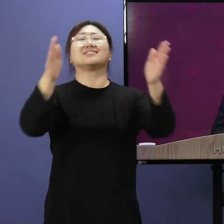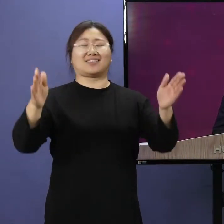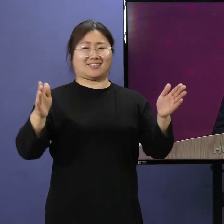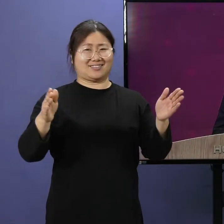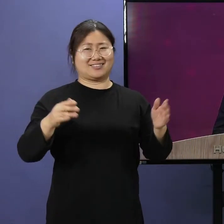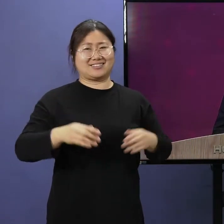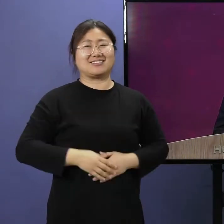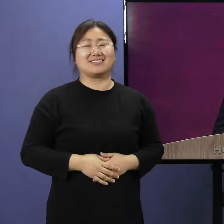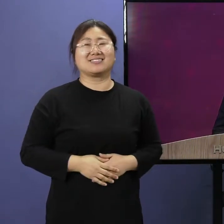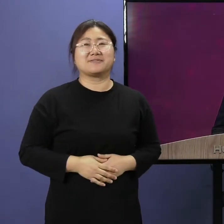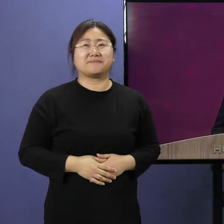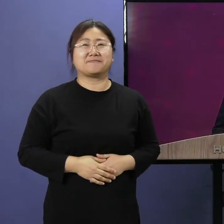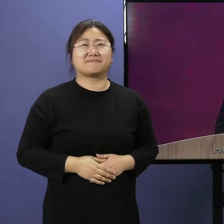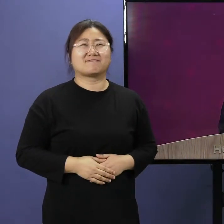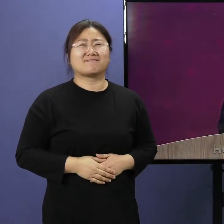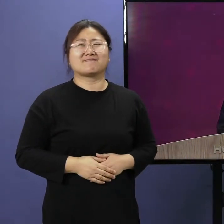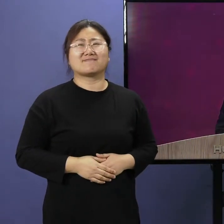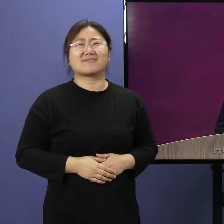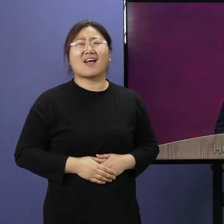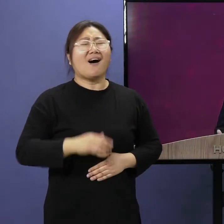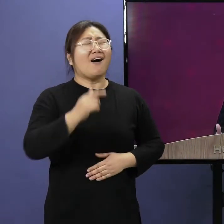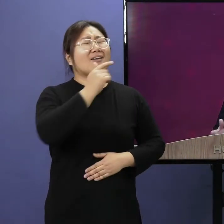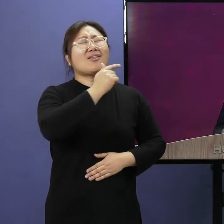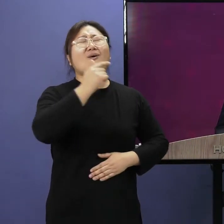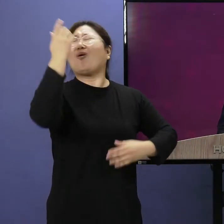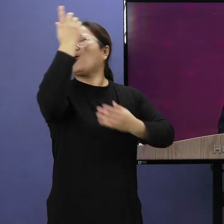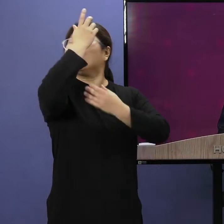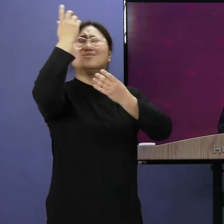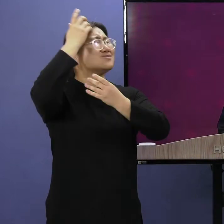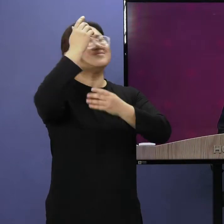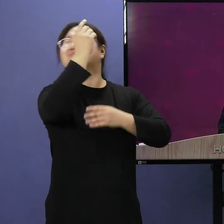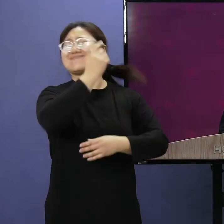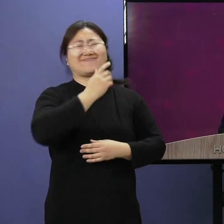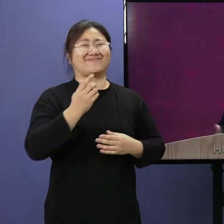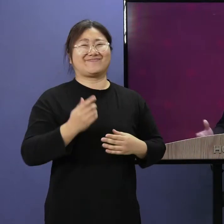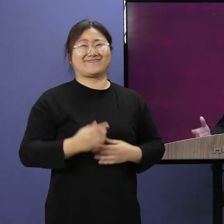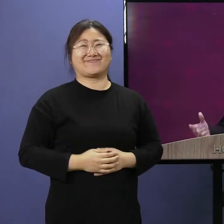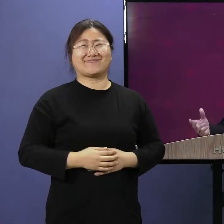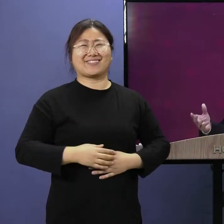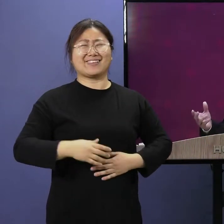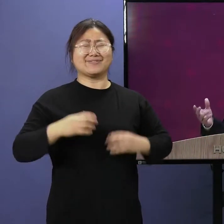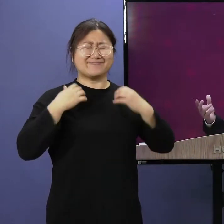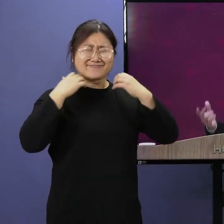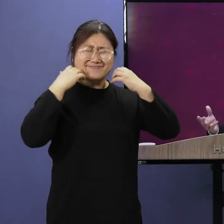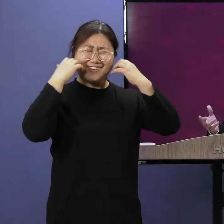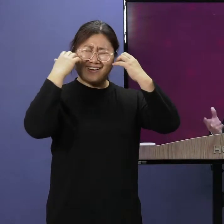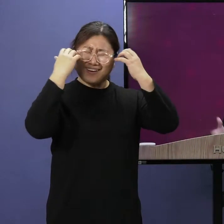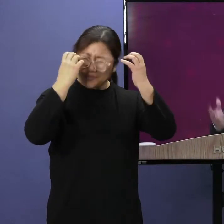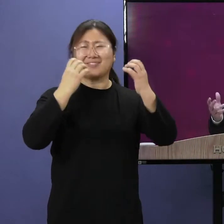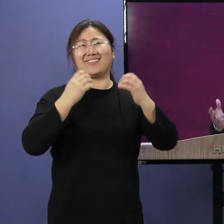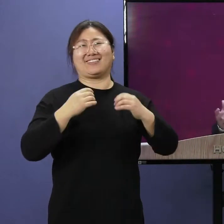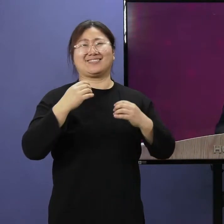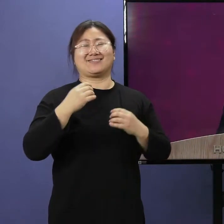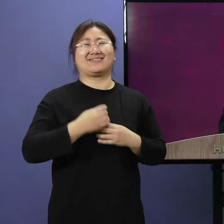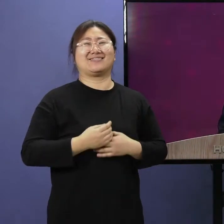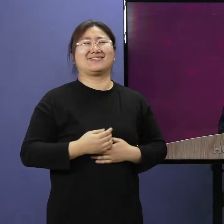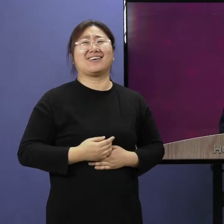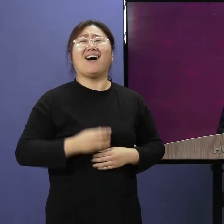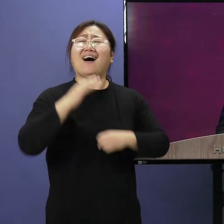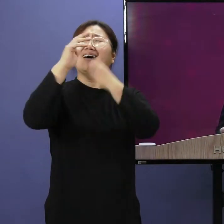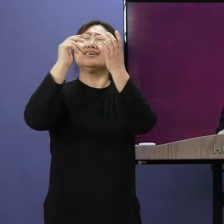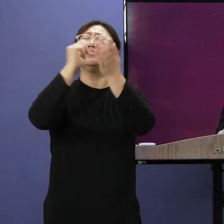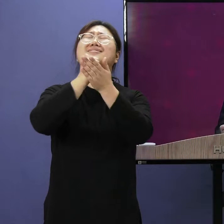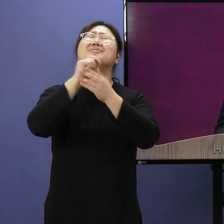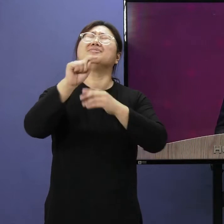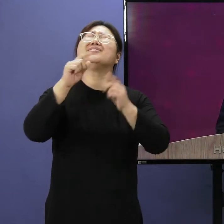들썩였습니다. 황홀했습니다. 너무나 기뻤습니다. 하나님, 어떻게 저 같은 놈을 이렇게 사랑하십니까?